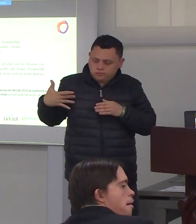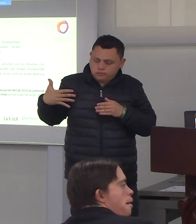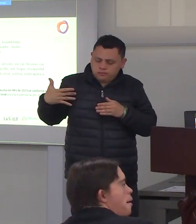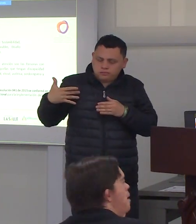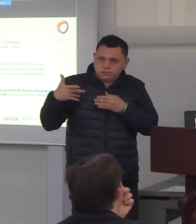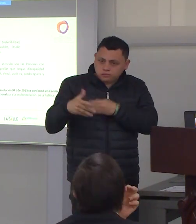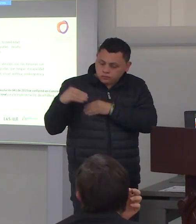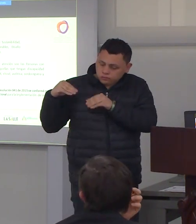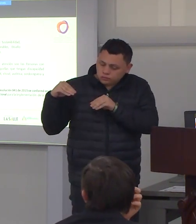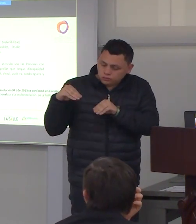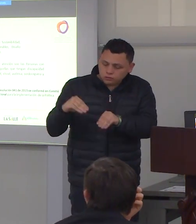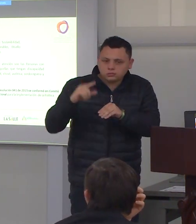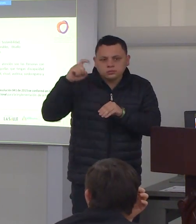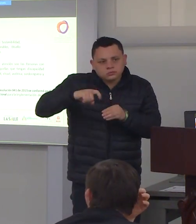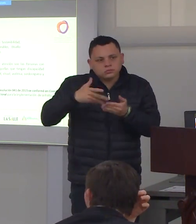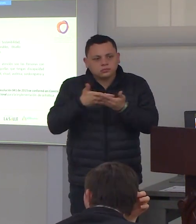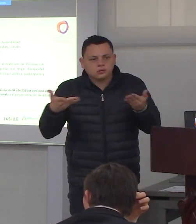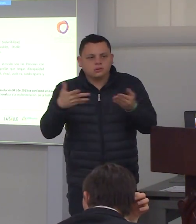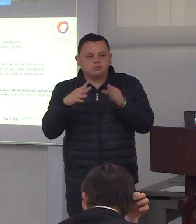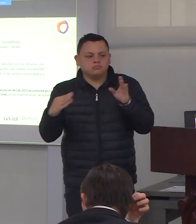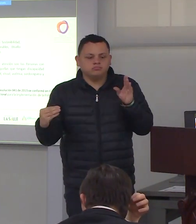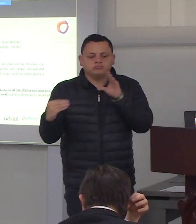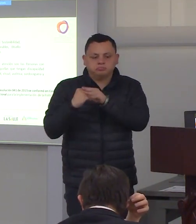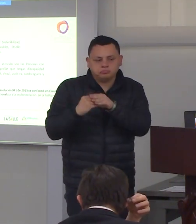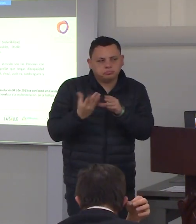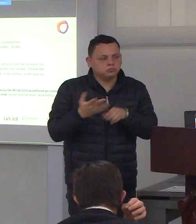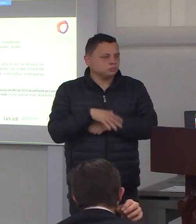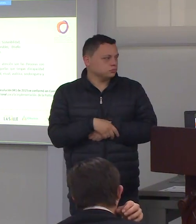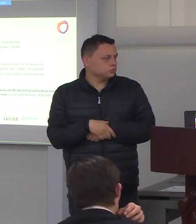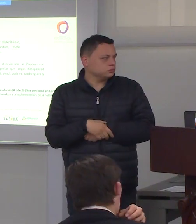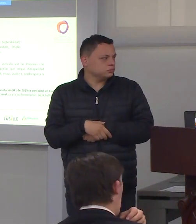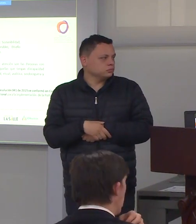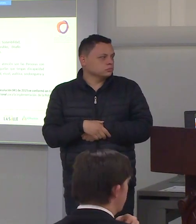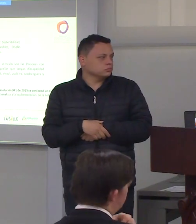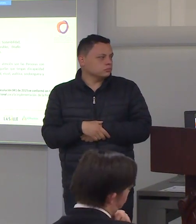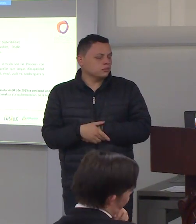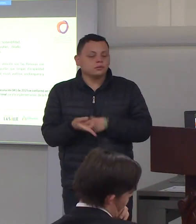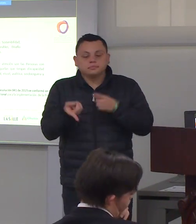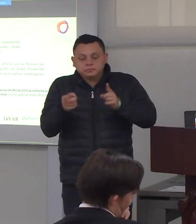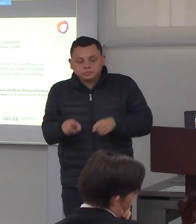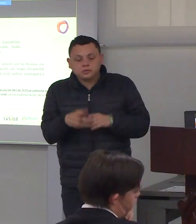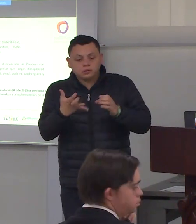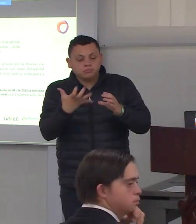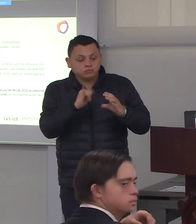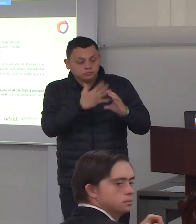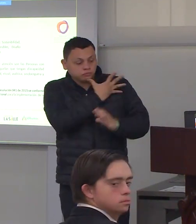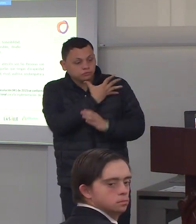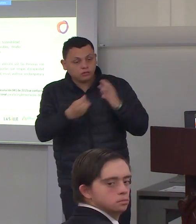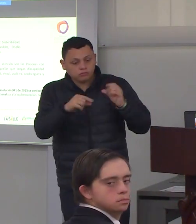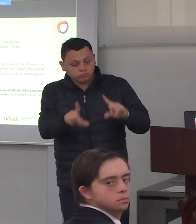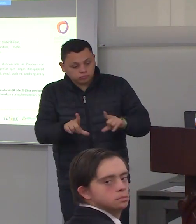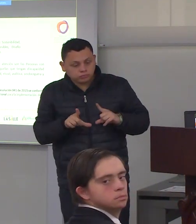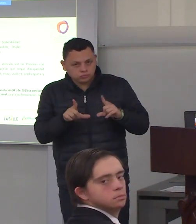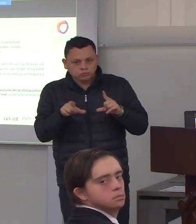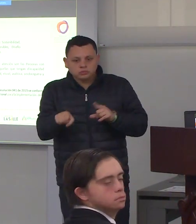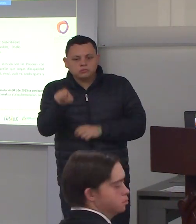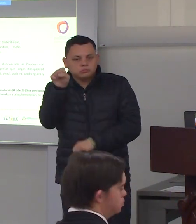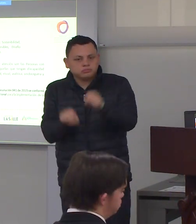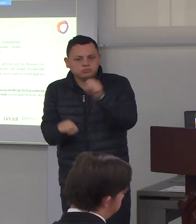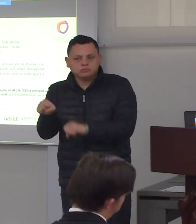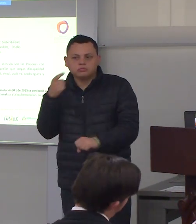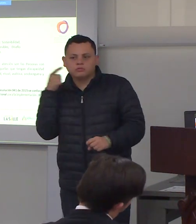desarrollo de la formación necesitan ajustes, pero también a aquellos que van a salir, ¿sí?, como potenciales